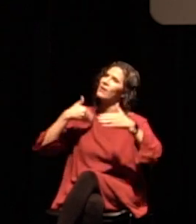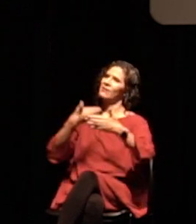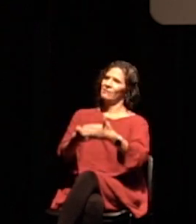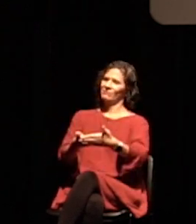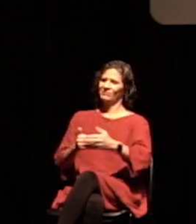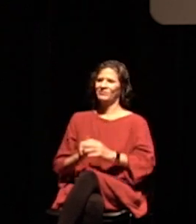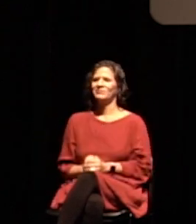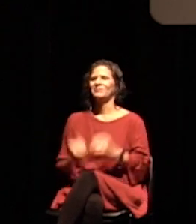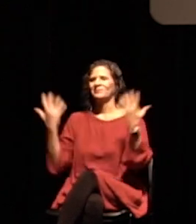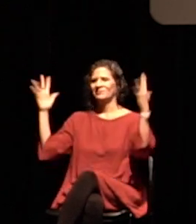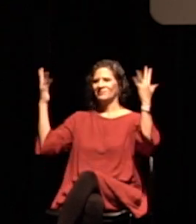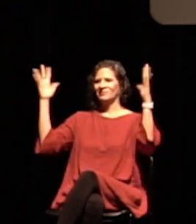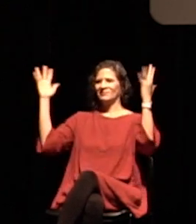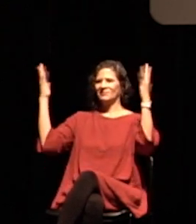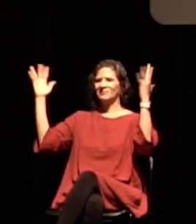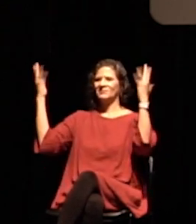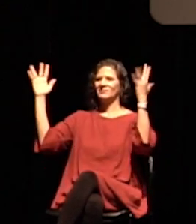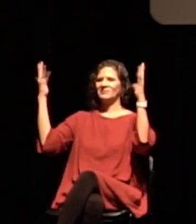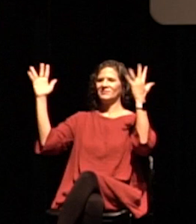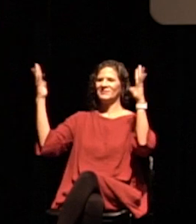Iola.